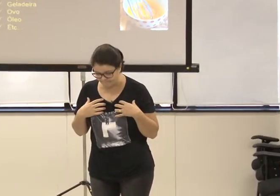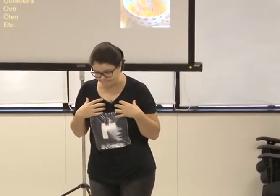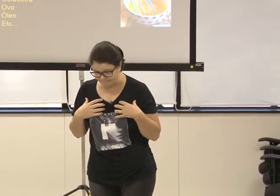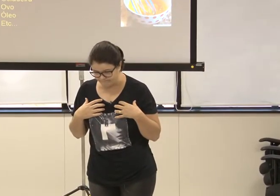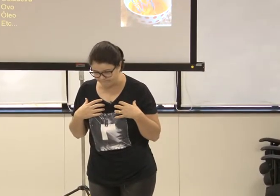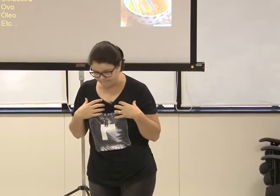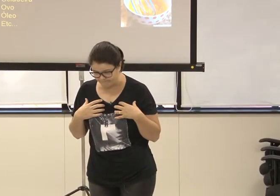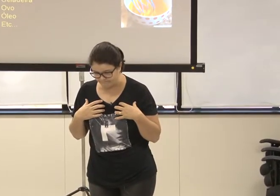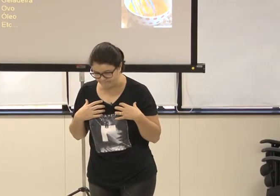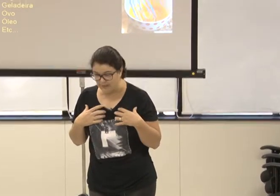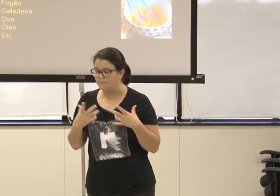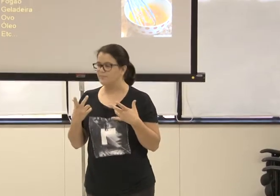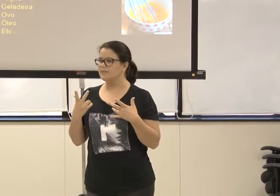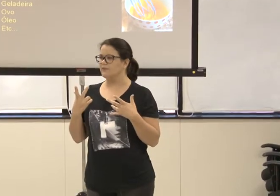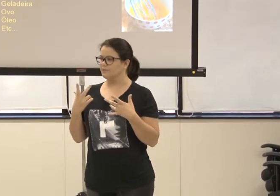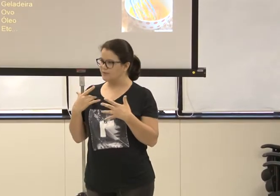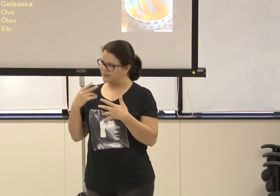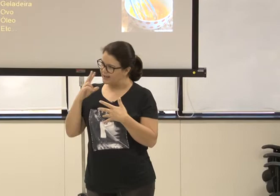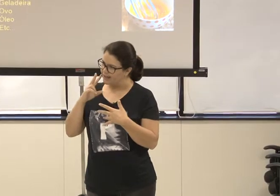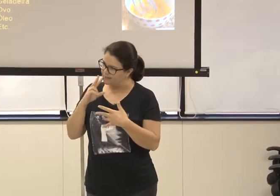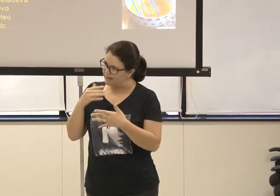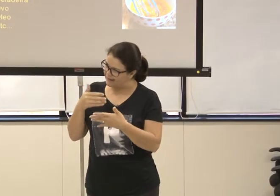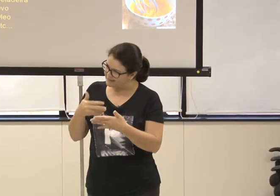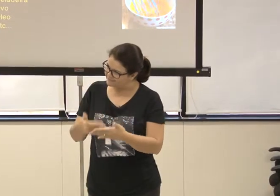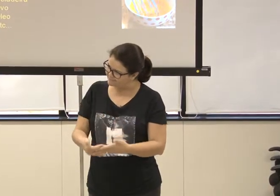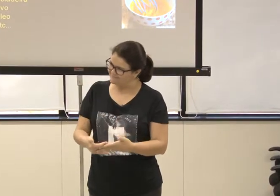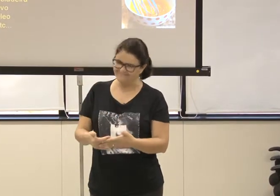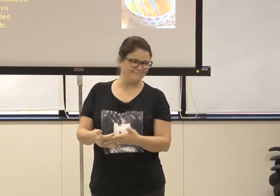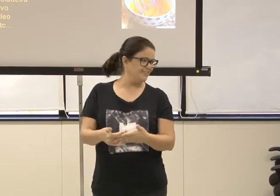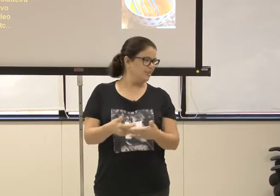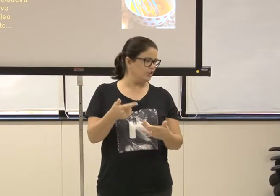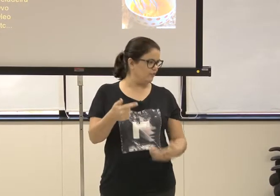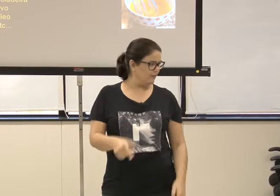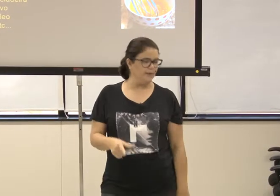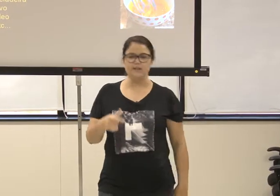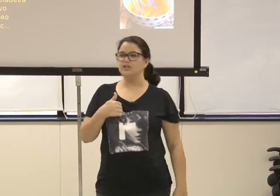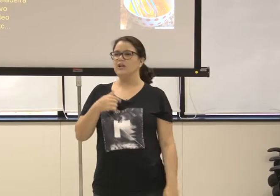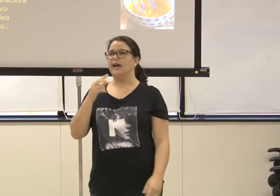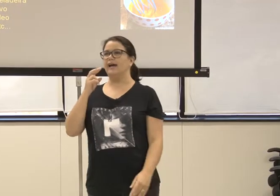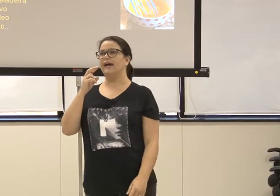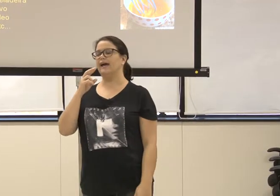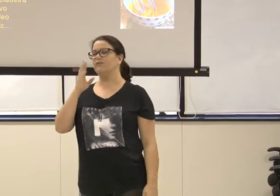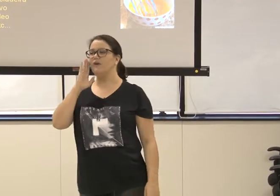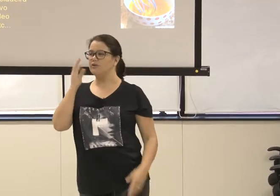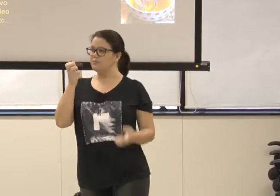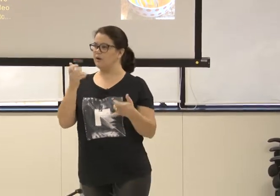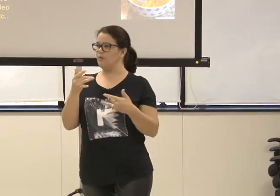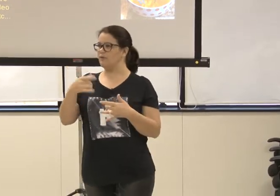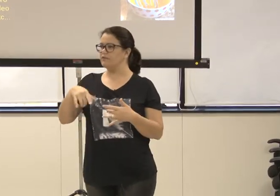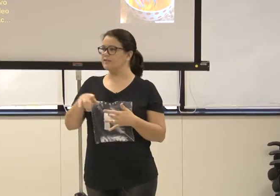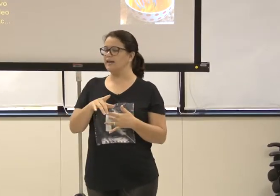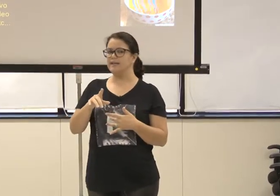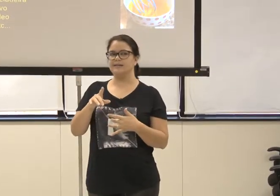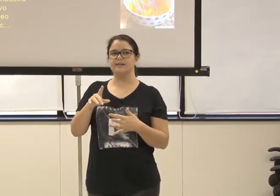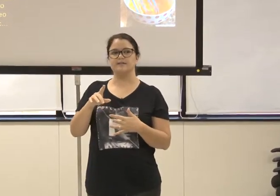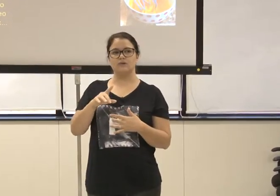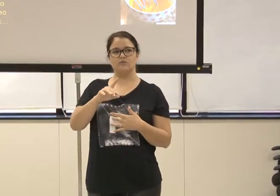Mas pode se recuperar. Mas vamos relembrar novamente. Falco explicou para vocês a questão